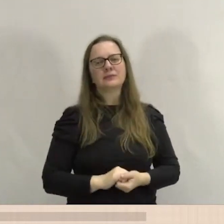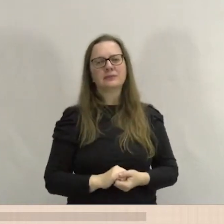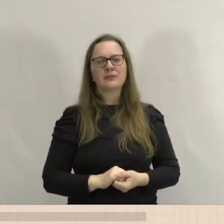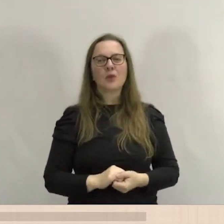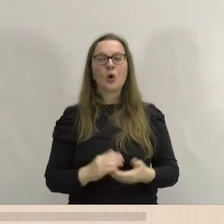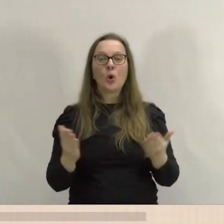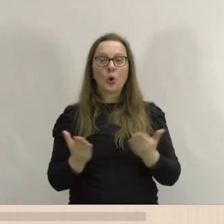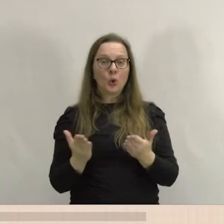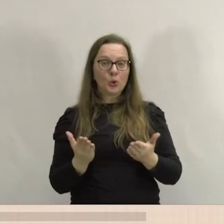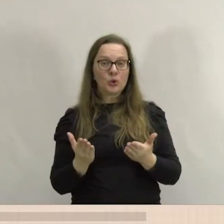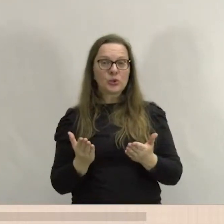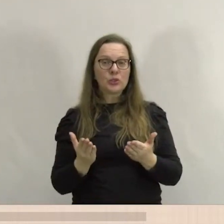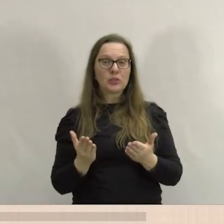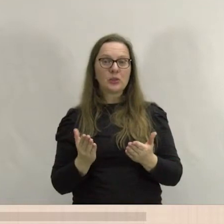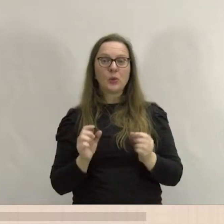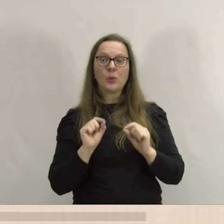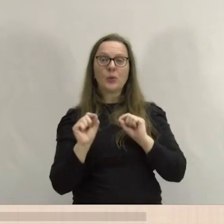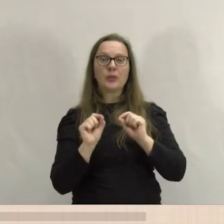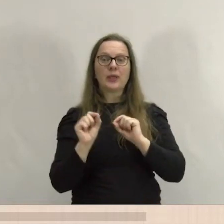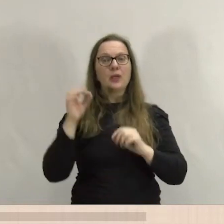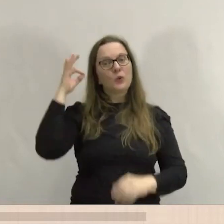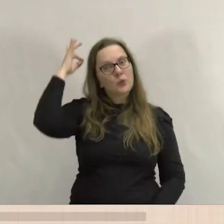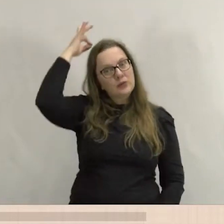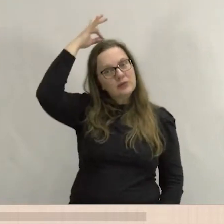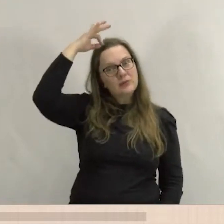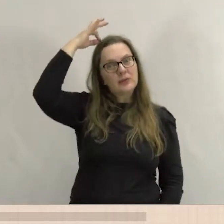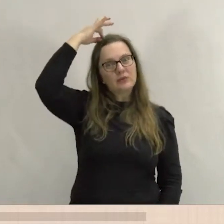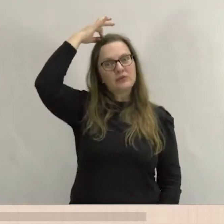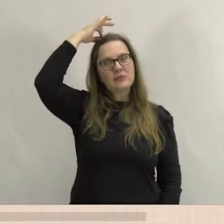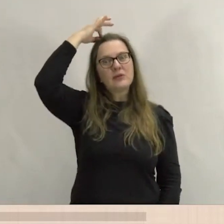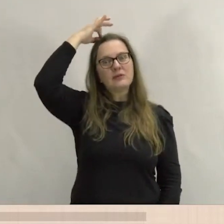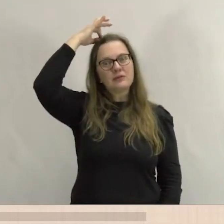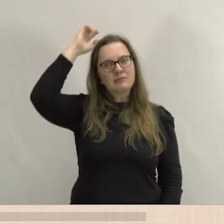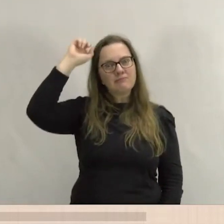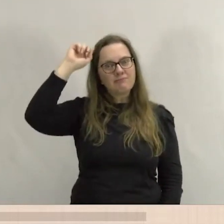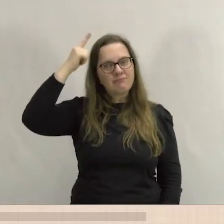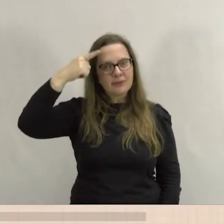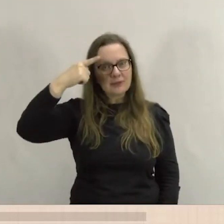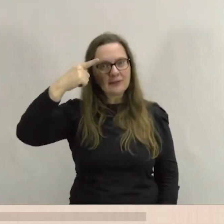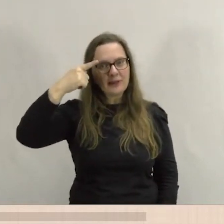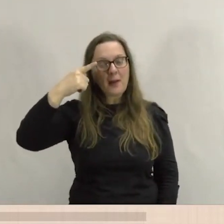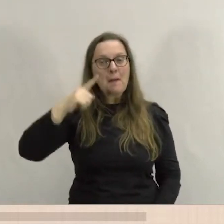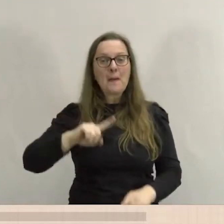não? Sim, acredito no Espírito Santo, mas o Espírito Santo usa homem.